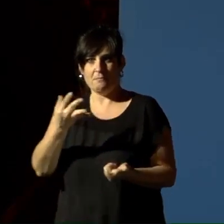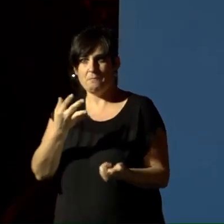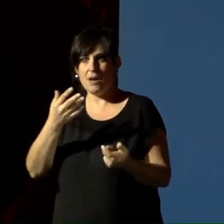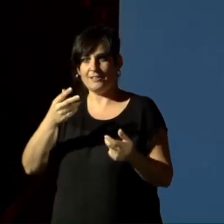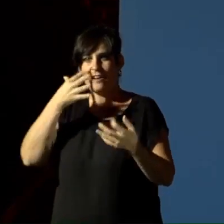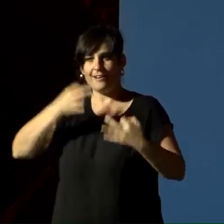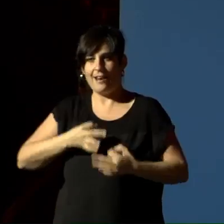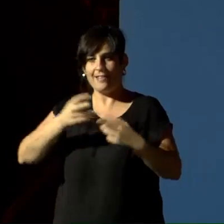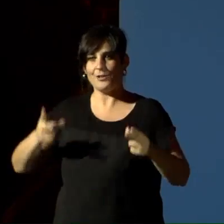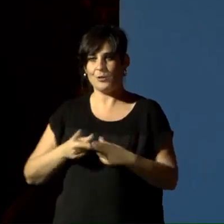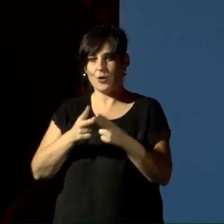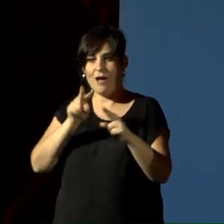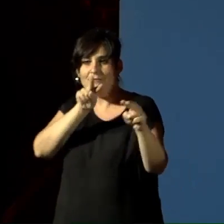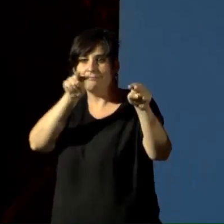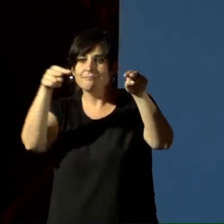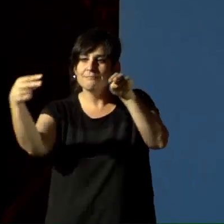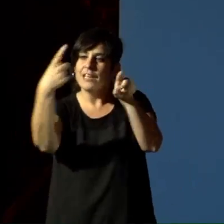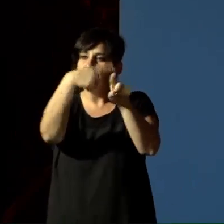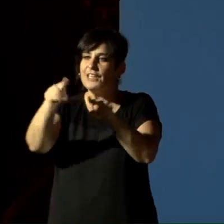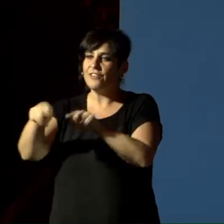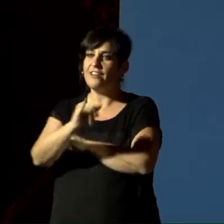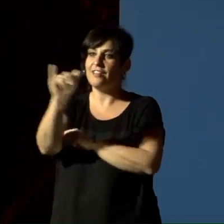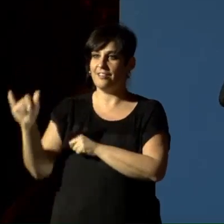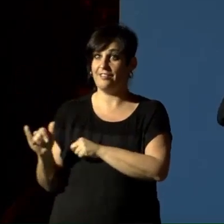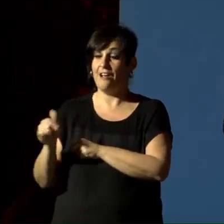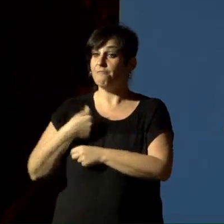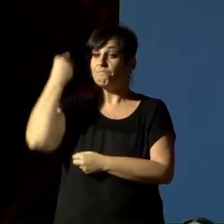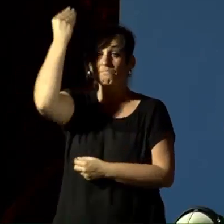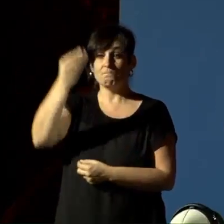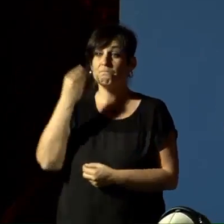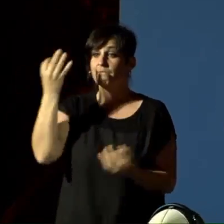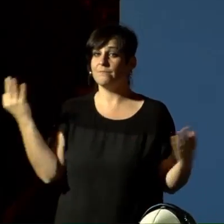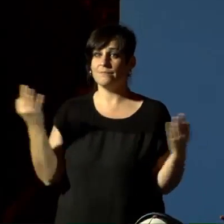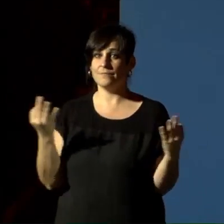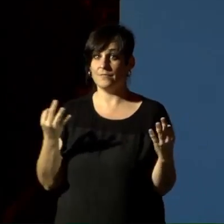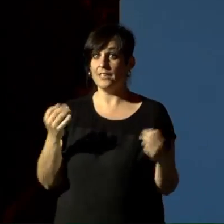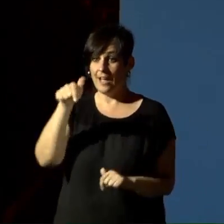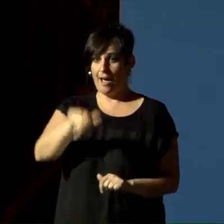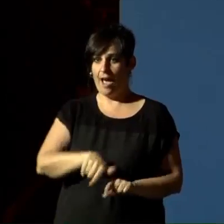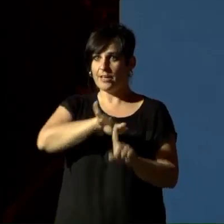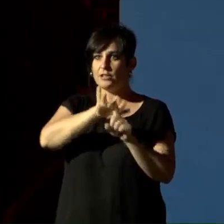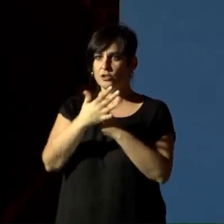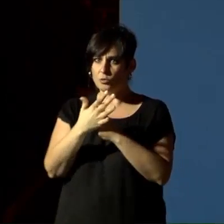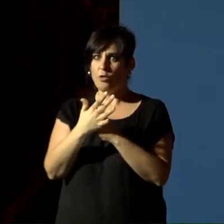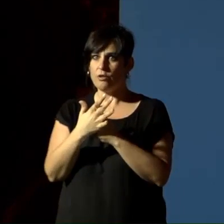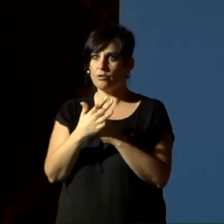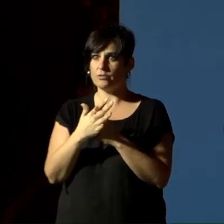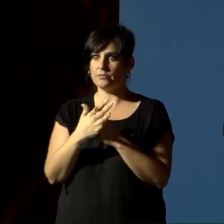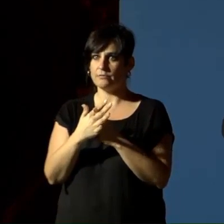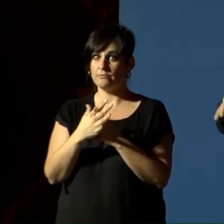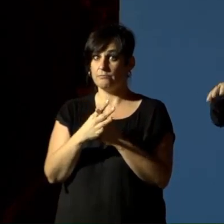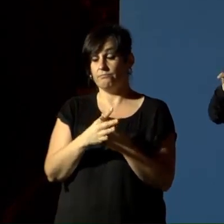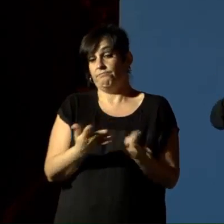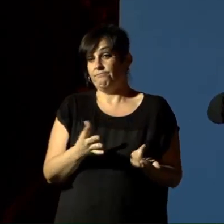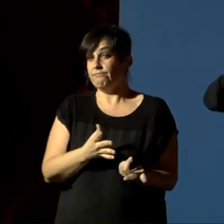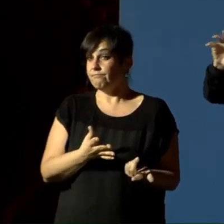de outra maneira. E aí eu penso que iso ten moito que ver, o que ten pasado aquí, o feito polo cual Galicia